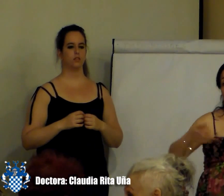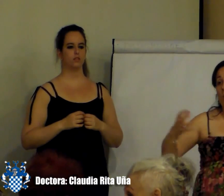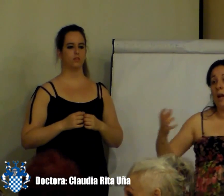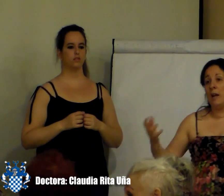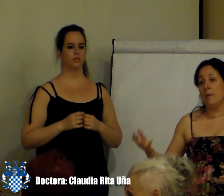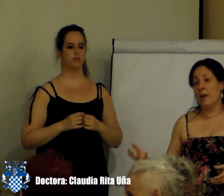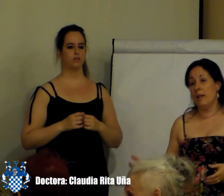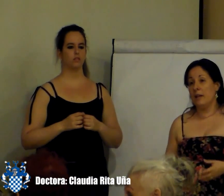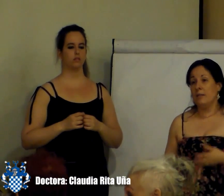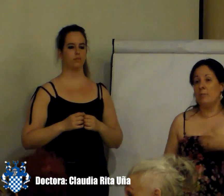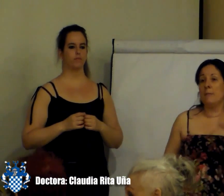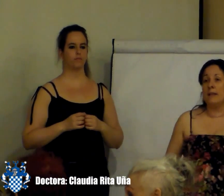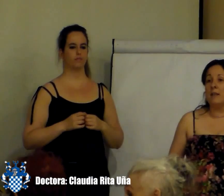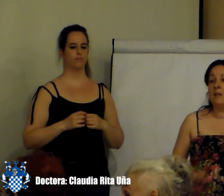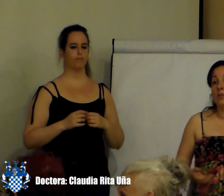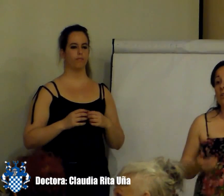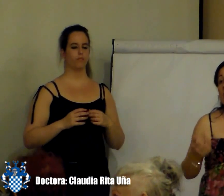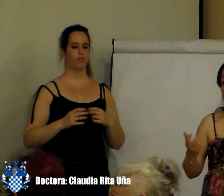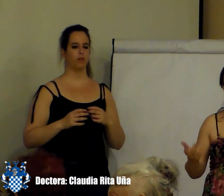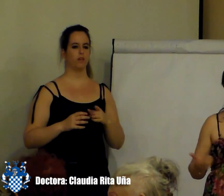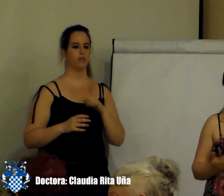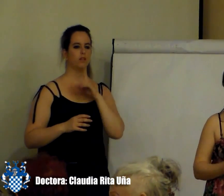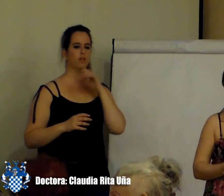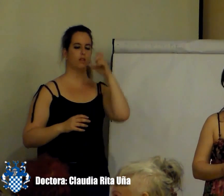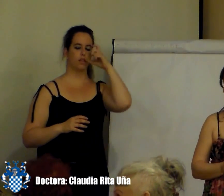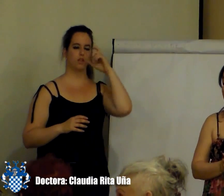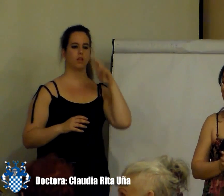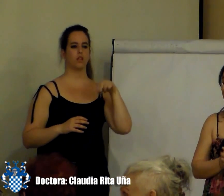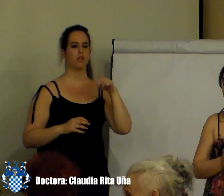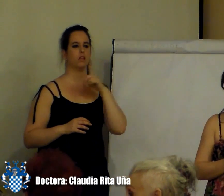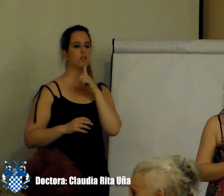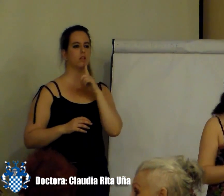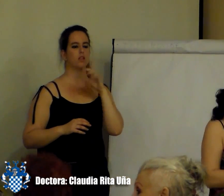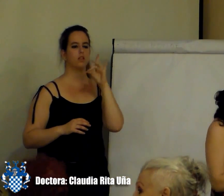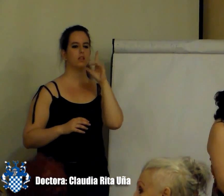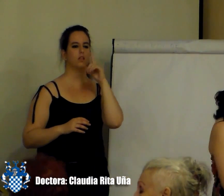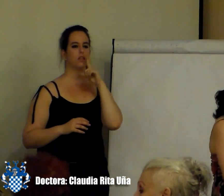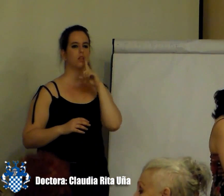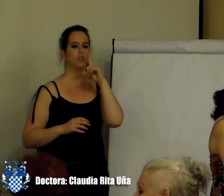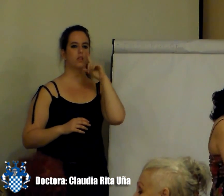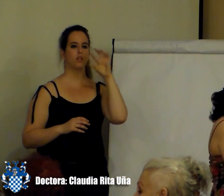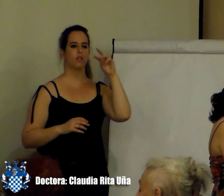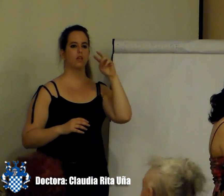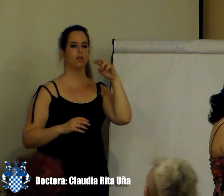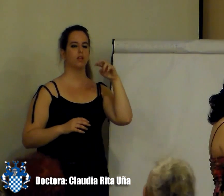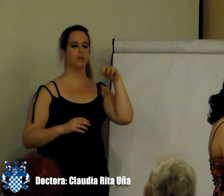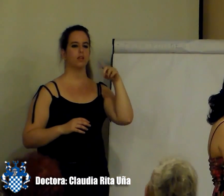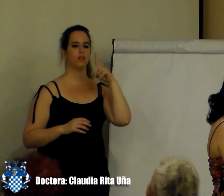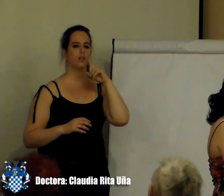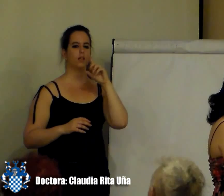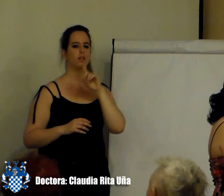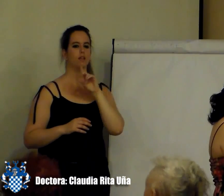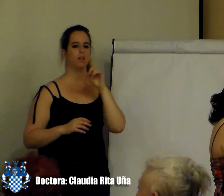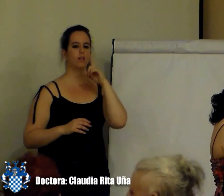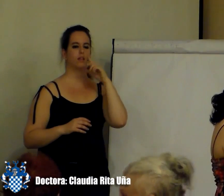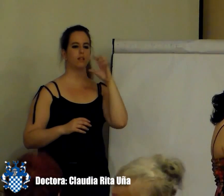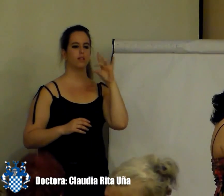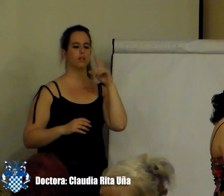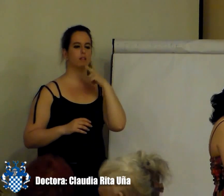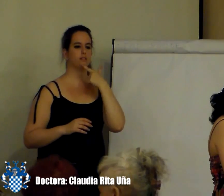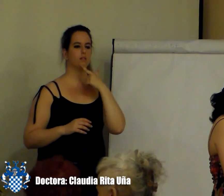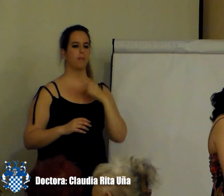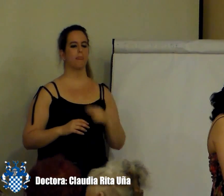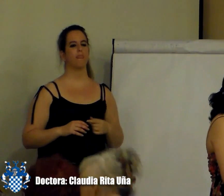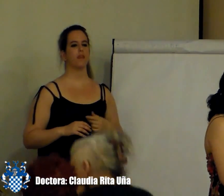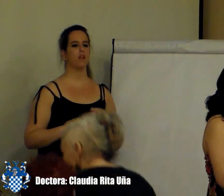lo muscular le va a dar temas tendinosos y articulares que van a agravar los dolores. En cuanto a lo no farmacológico, también